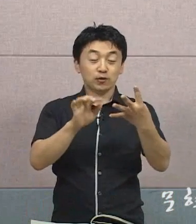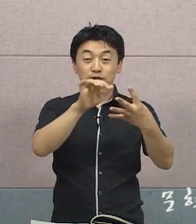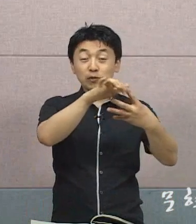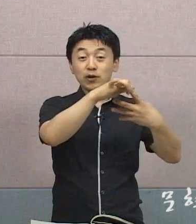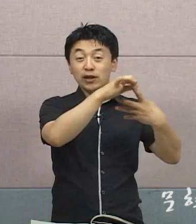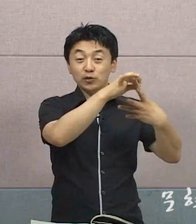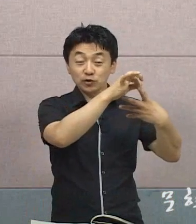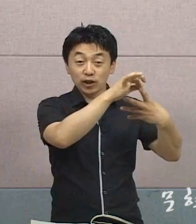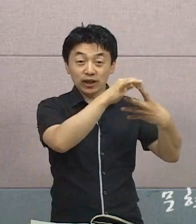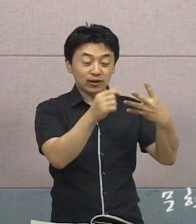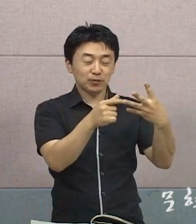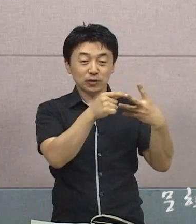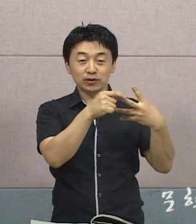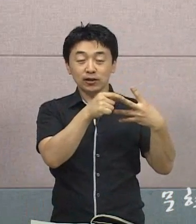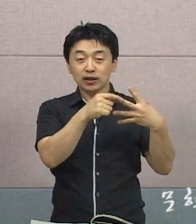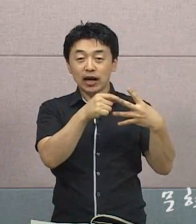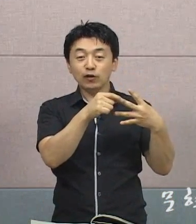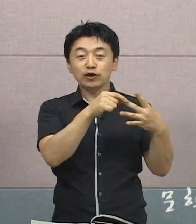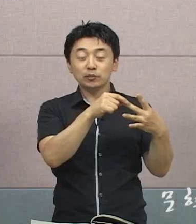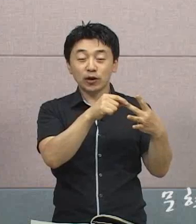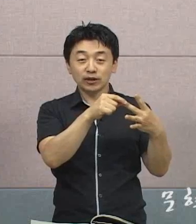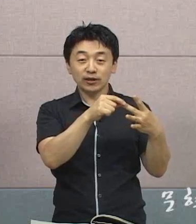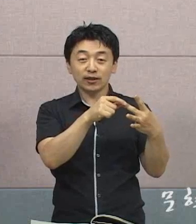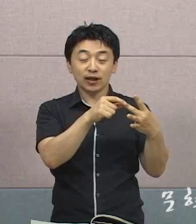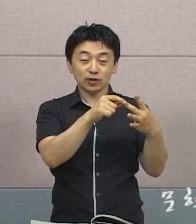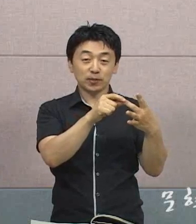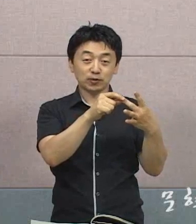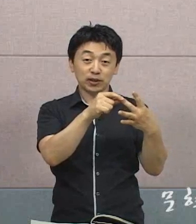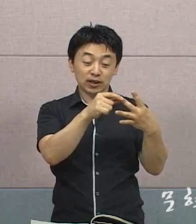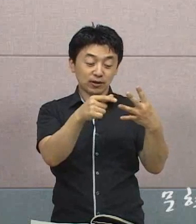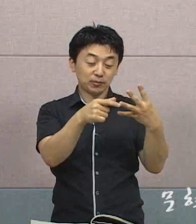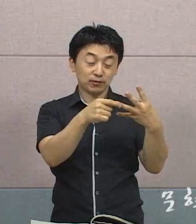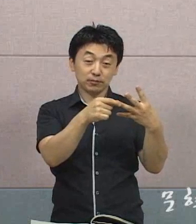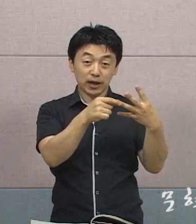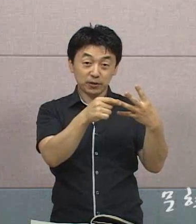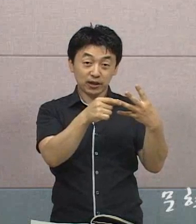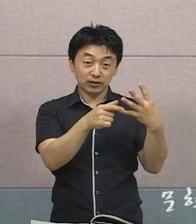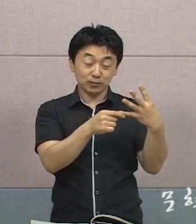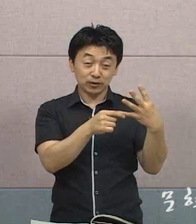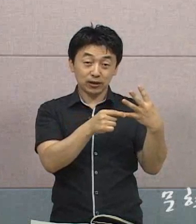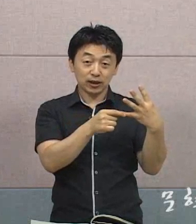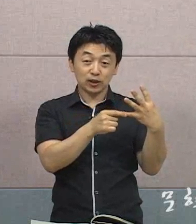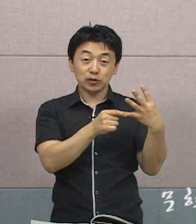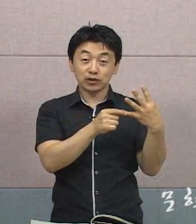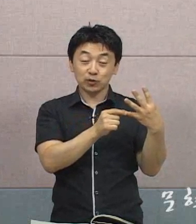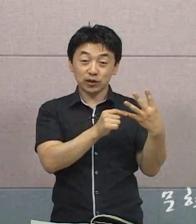우리가 외워야 할 농식 수화일까요? 아니면은 알고 있는 모양인데 단어만 바꾸면 될까요? 아니면 마임일까요? 아니면